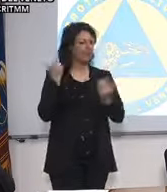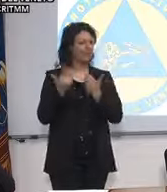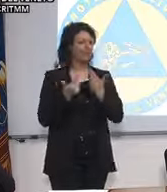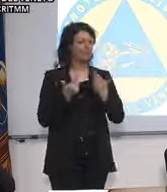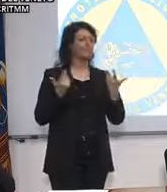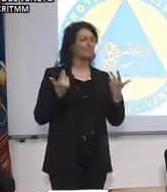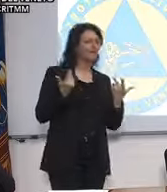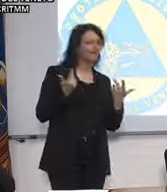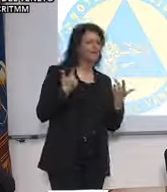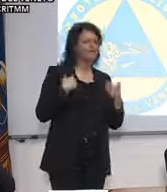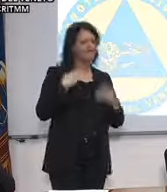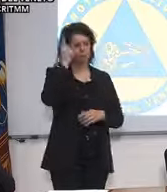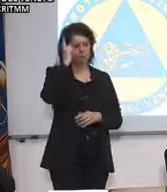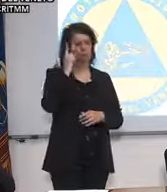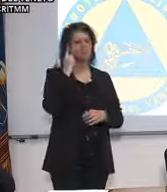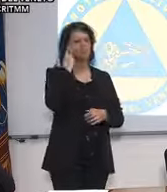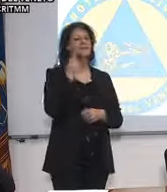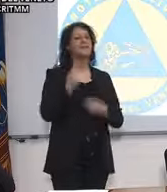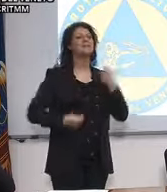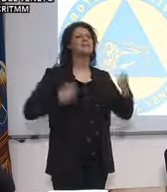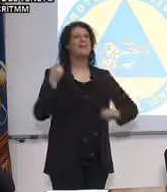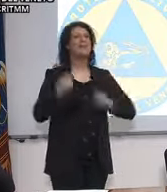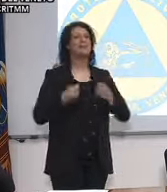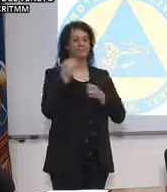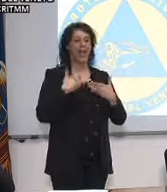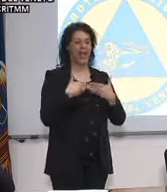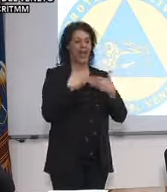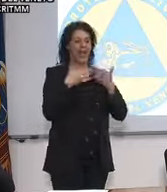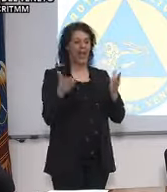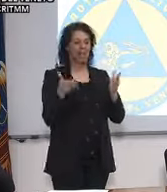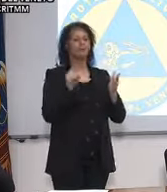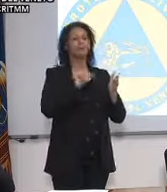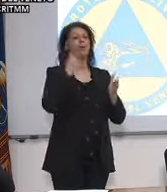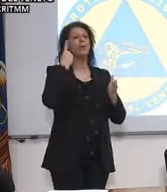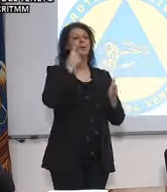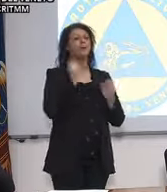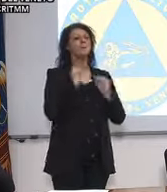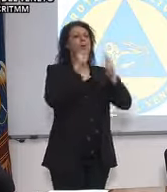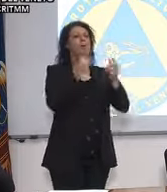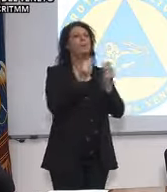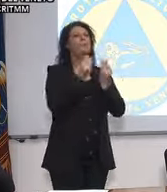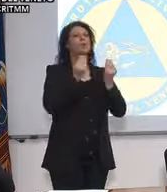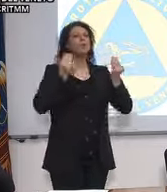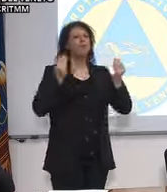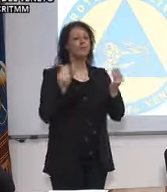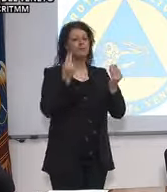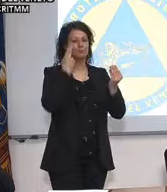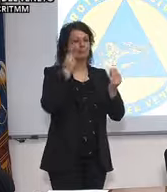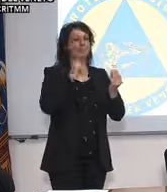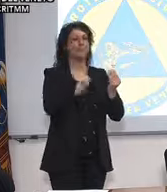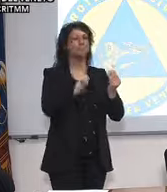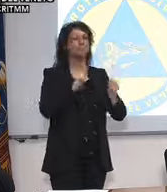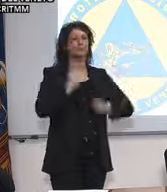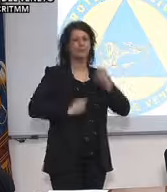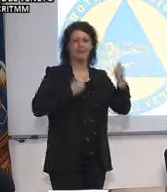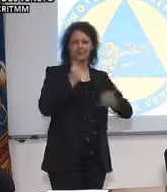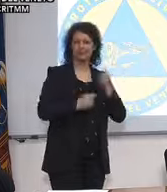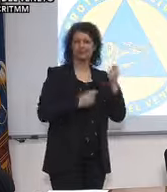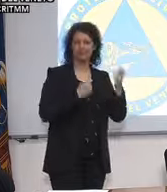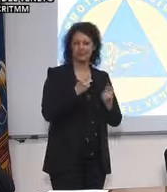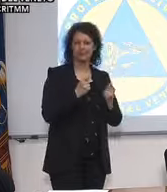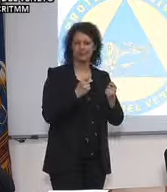sia diseconomica, è più una soddisfazione ma non ha poi pregnanza economica rispetto all'artigiano che vive della